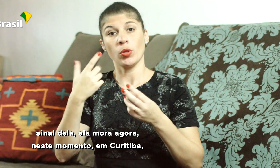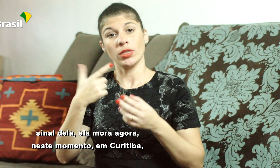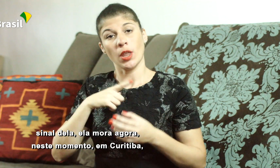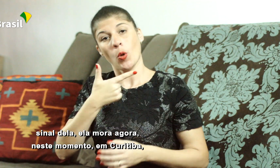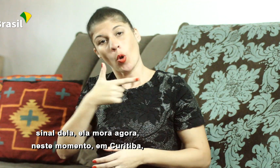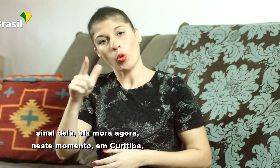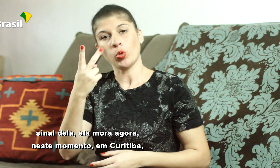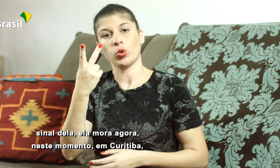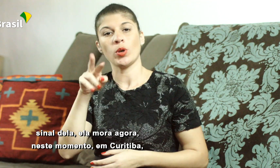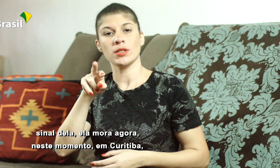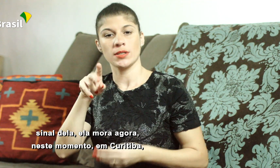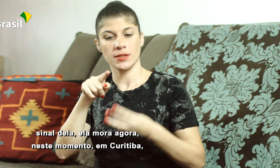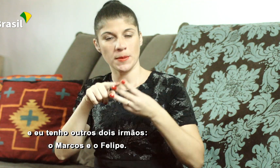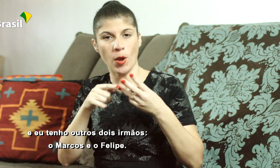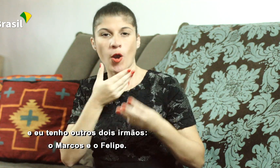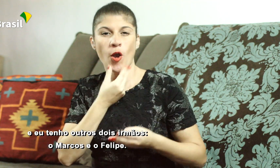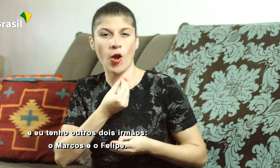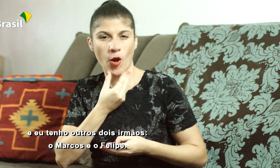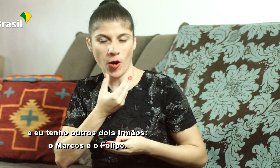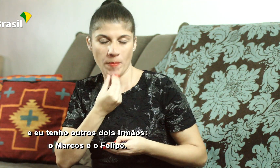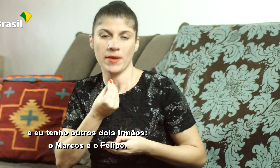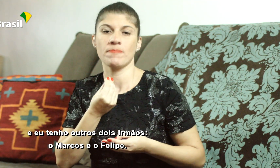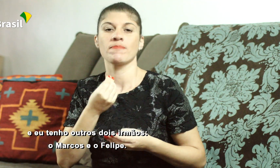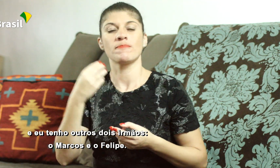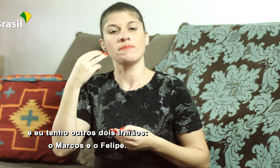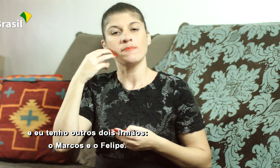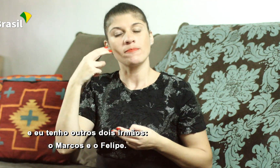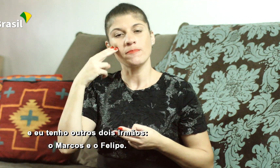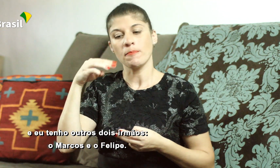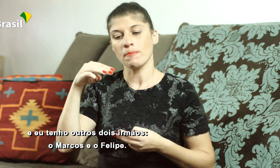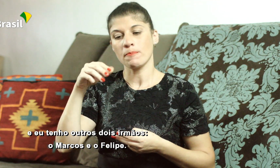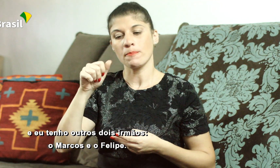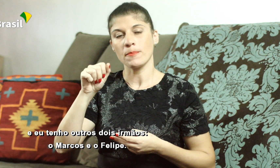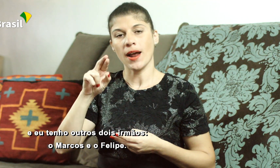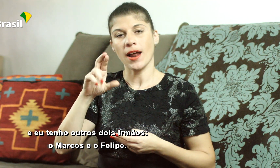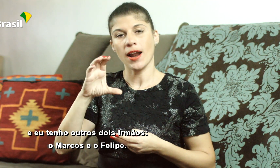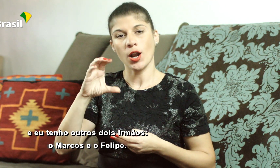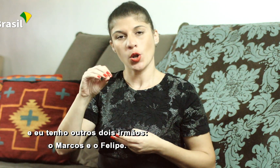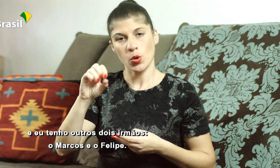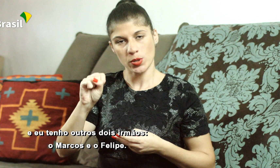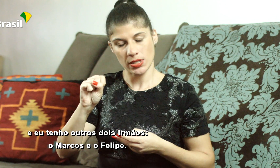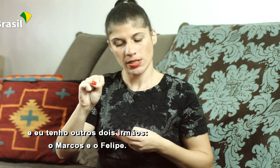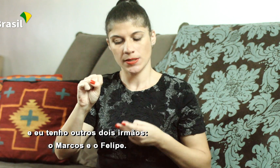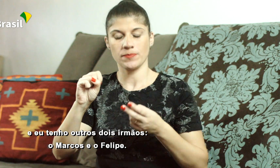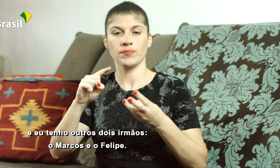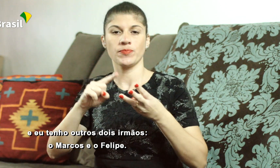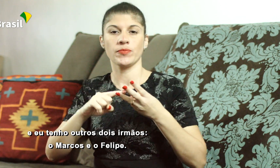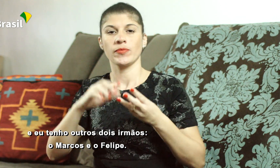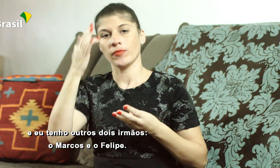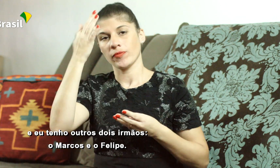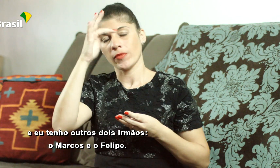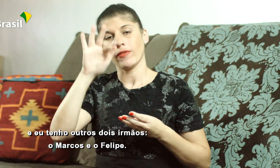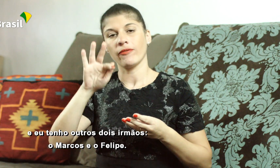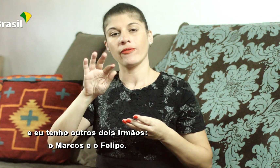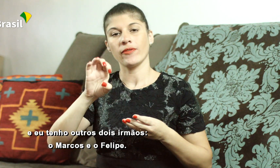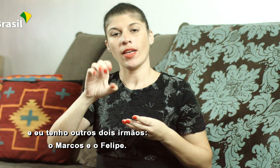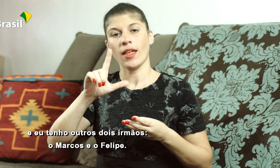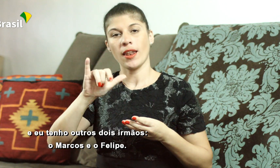em Curitiba. E eu tenho outros 2 irmãos. O Marcos